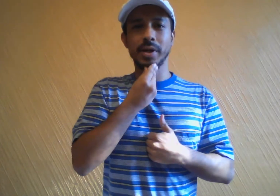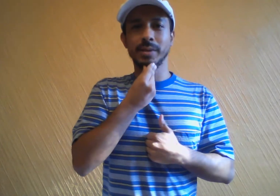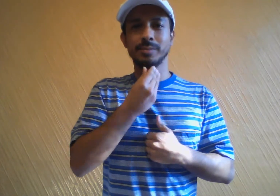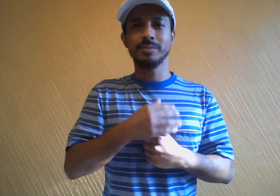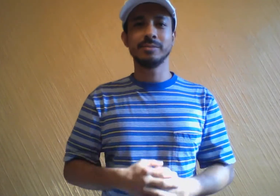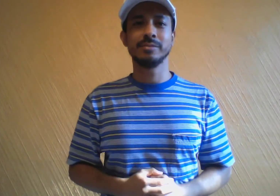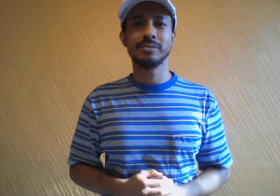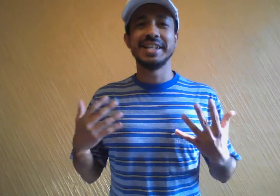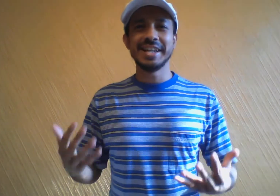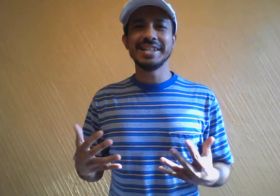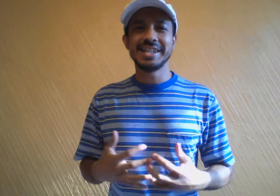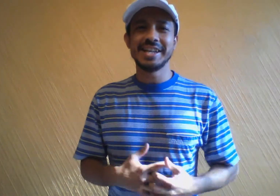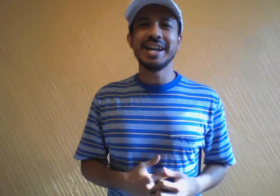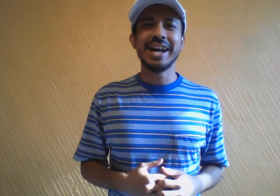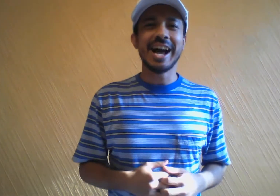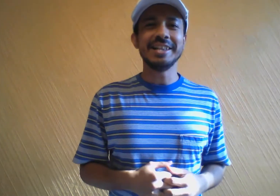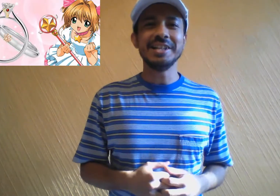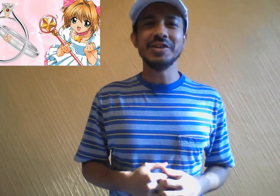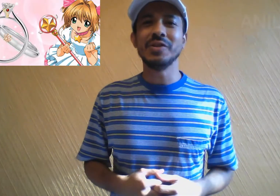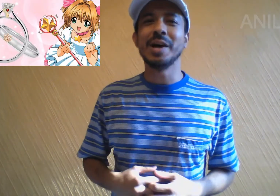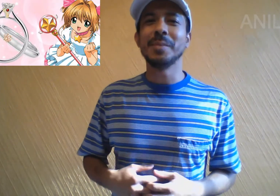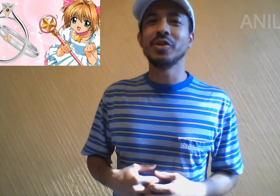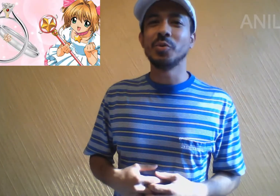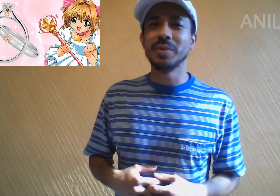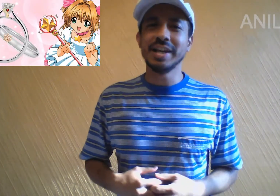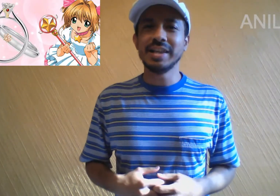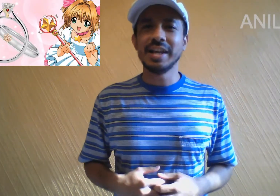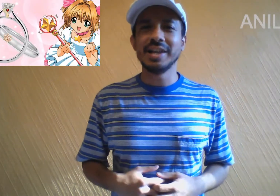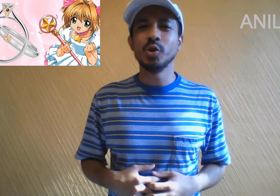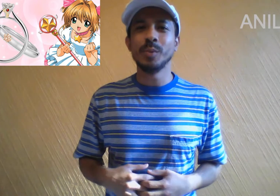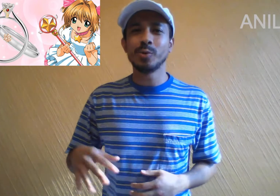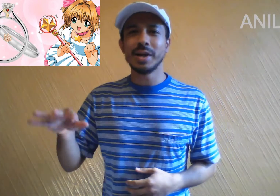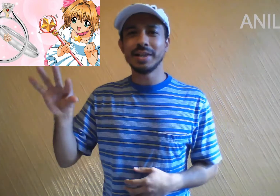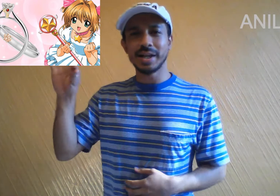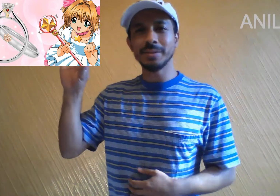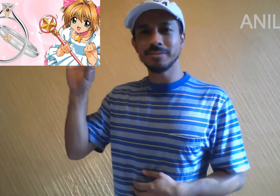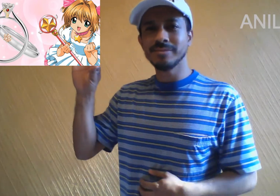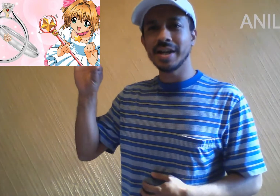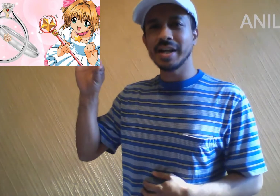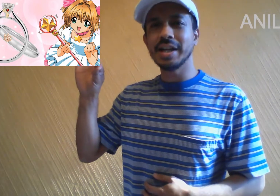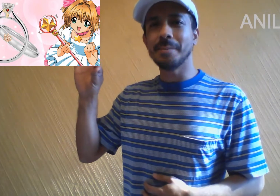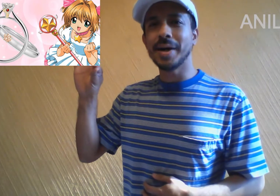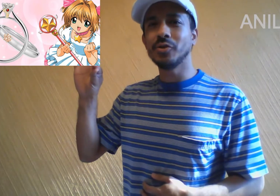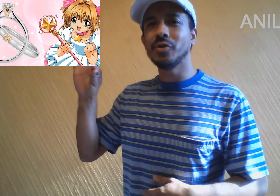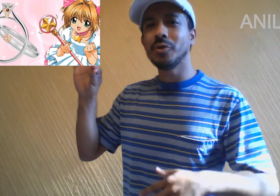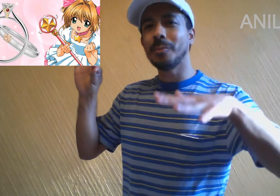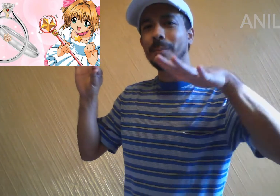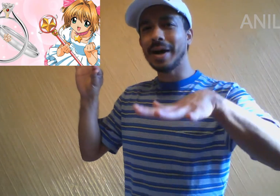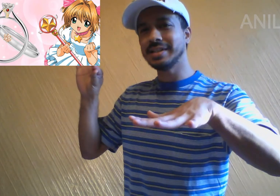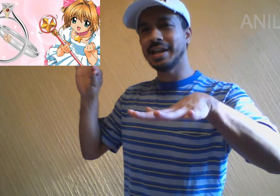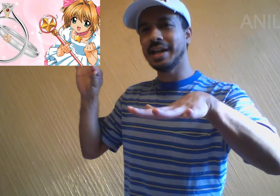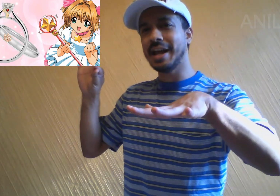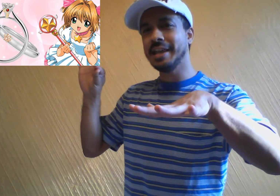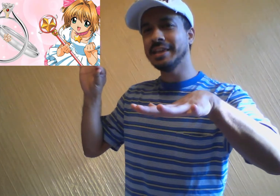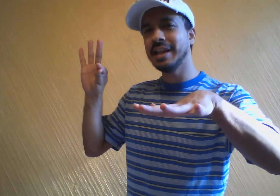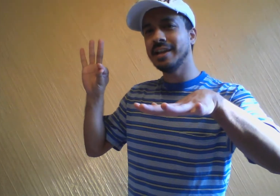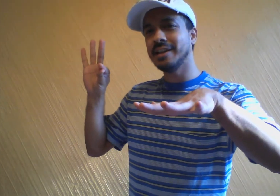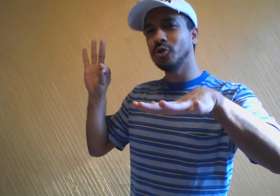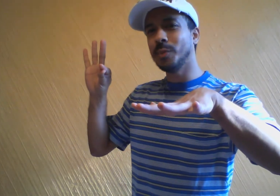hombre. Siguiente seña, anillo, la mano dominante en el número 40 y la mano base en